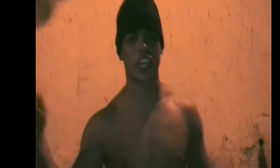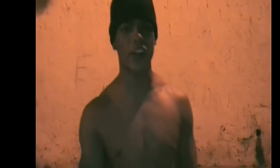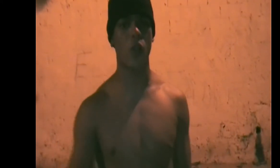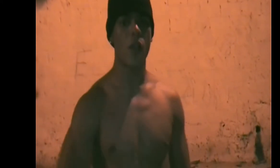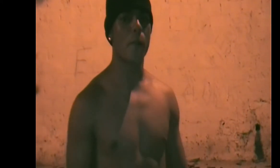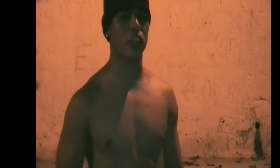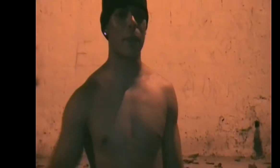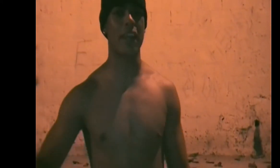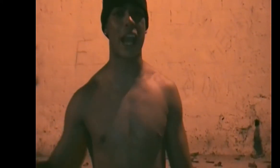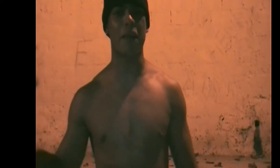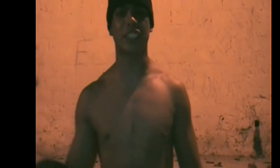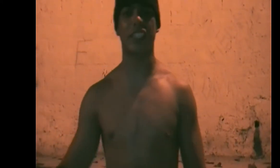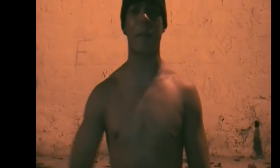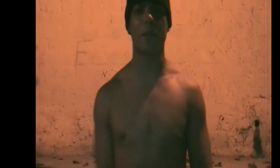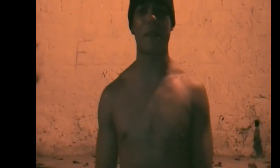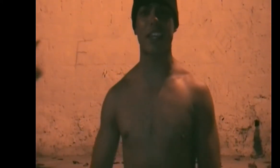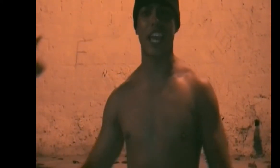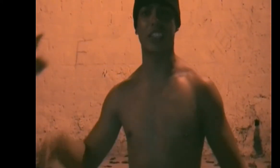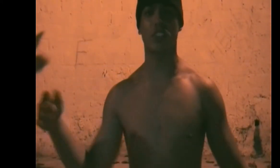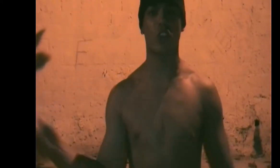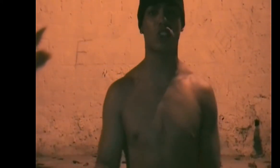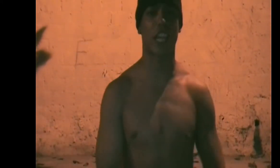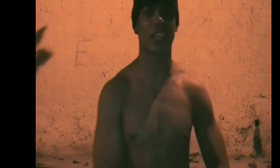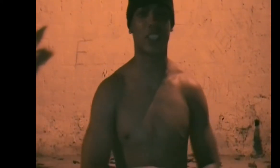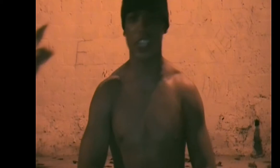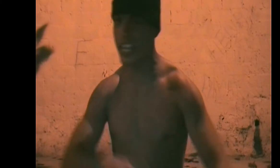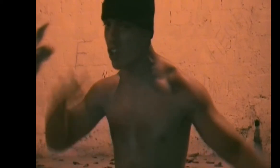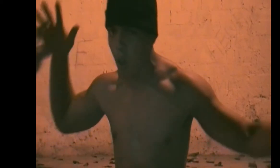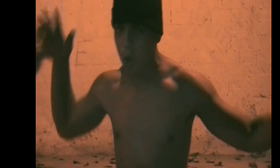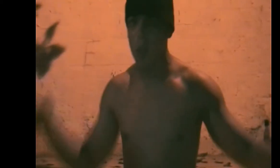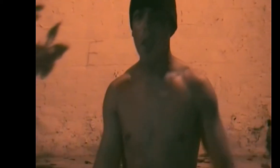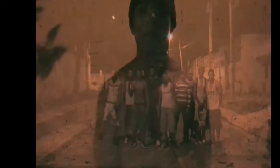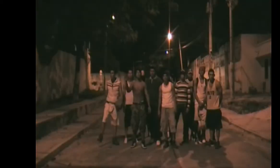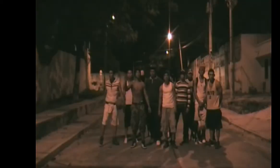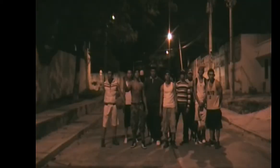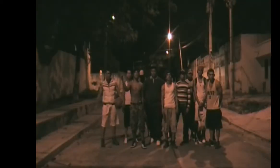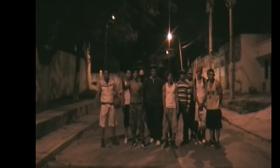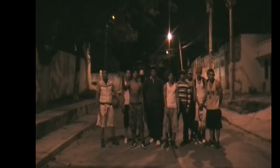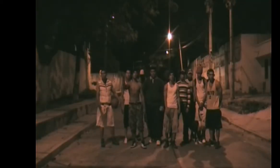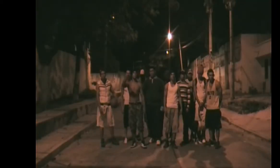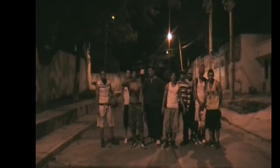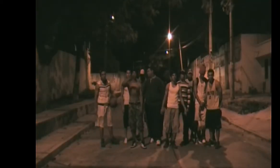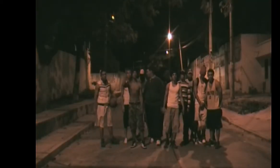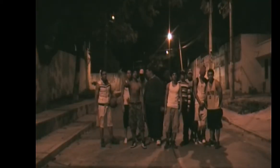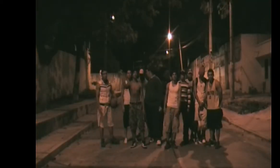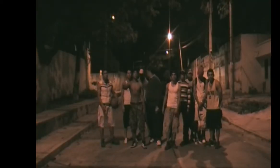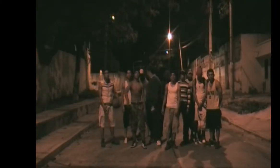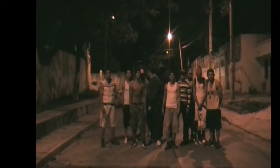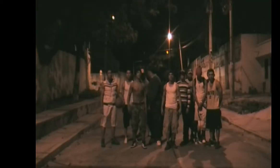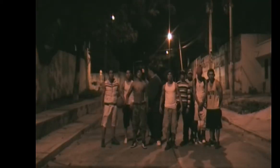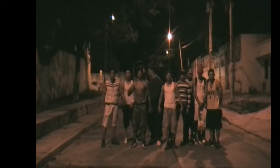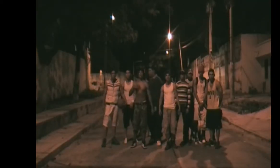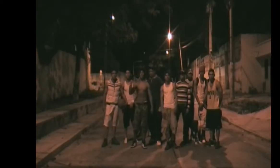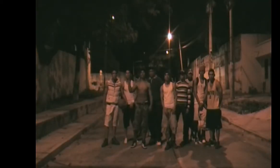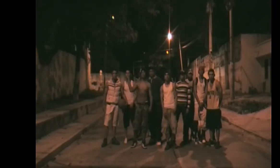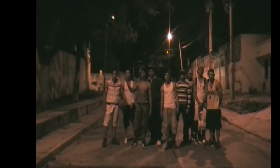quiero, porque mi alma se deprime y es Dios quien decide no. Mi cuerpo tiene anticuerpos y esto lo suprime, no quiero ser